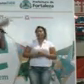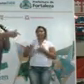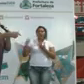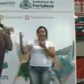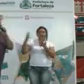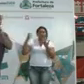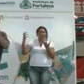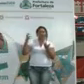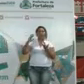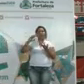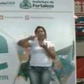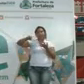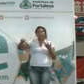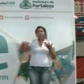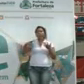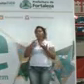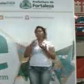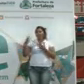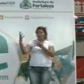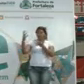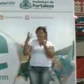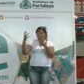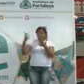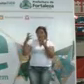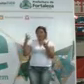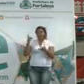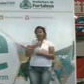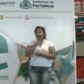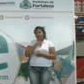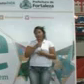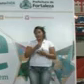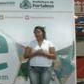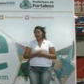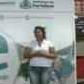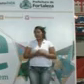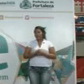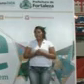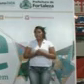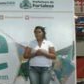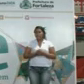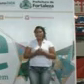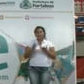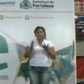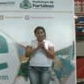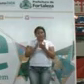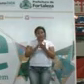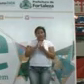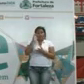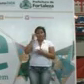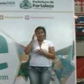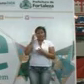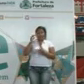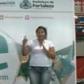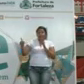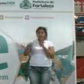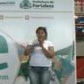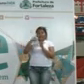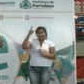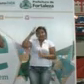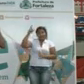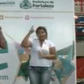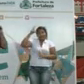Verlaine, Rimbaud, Mallarmé, Valéry. Esse é o pessoal que é até satanista. É lançado um livro